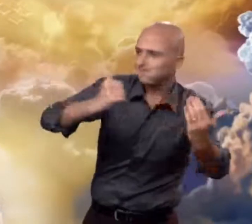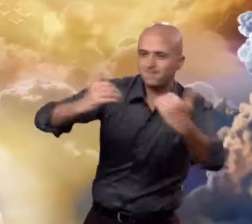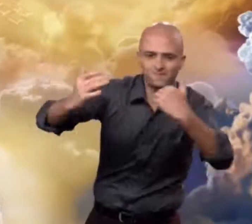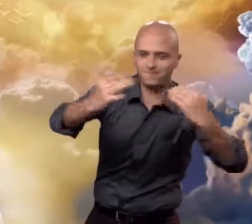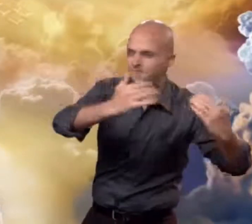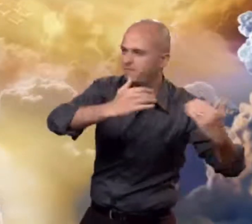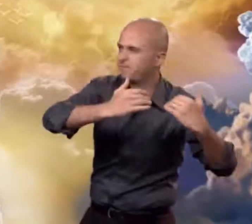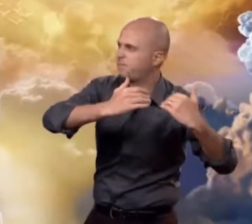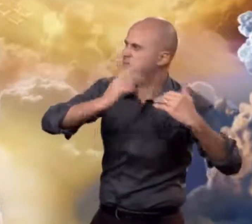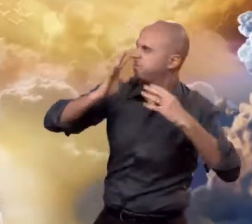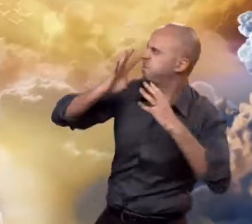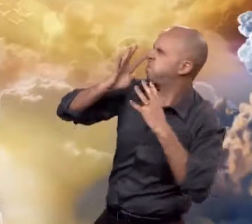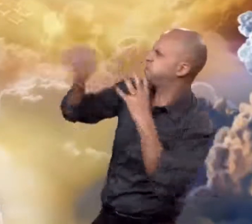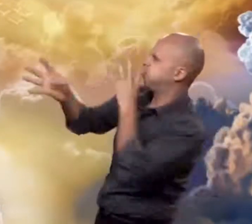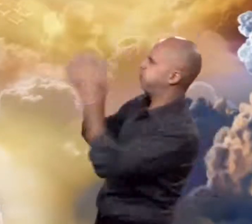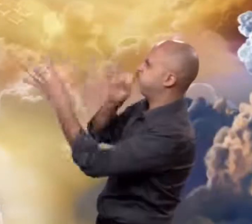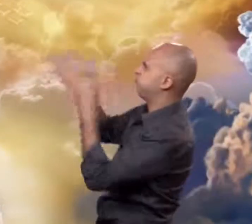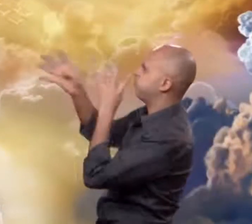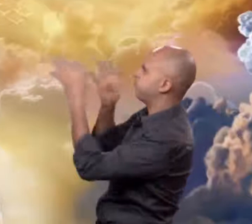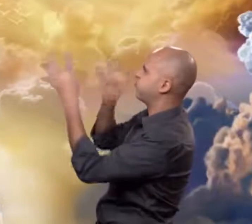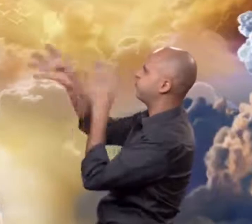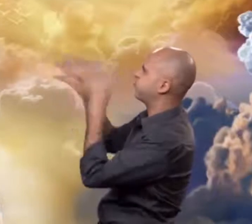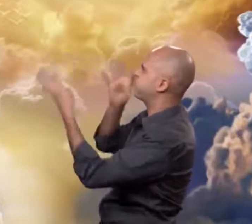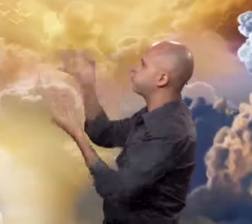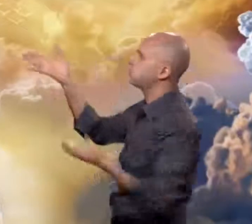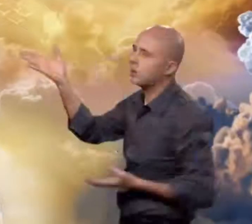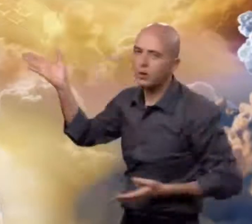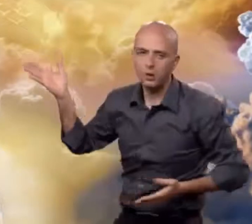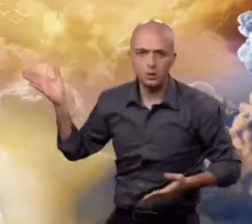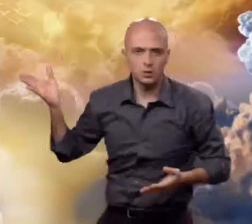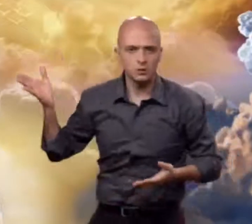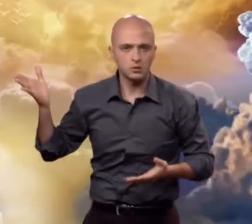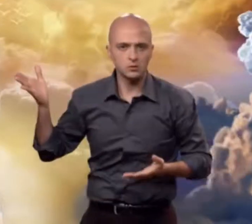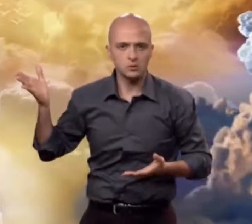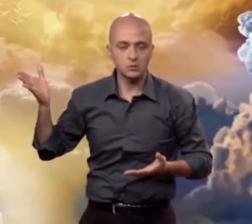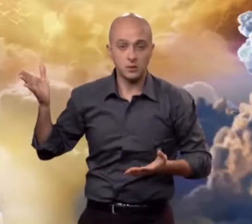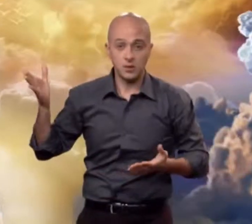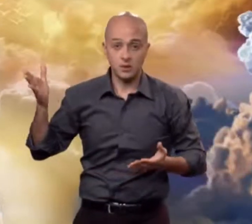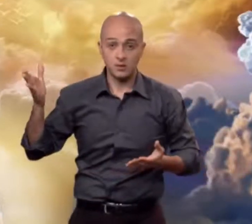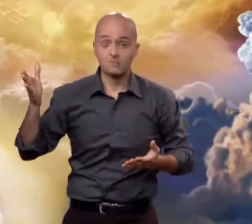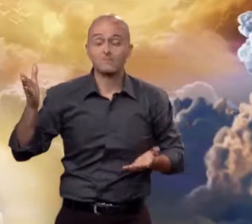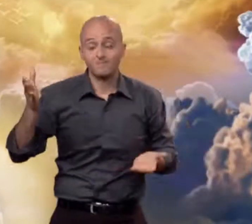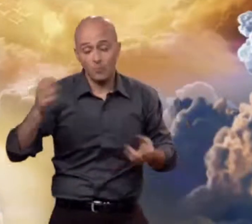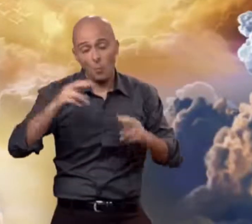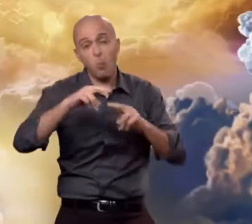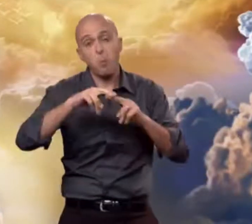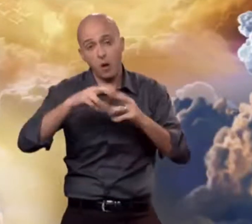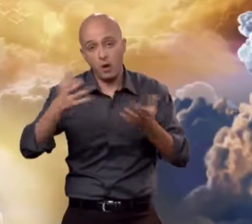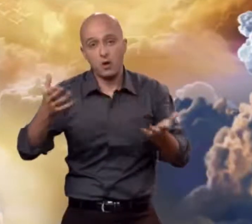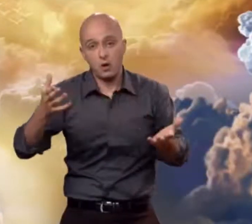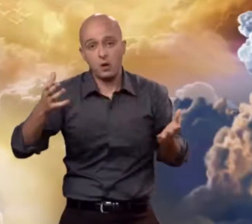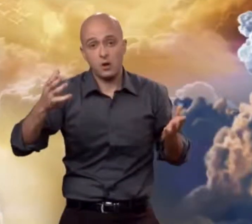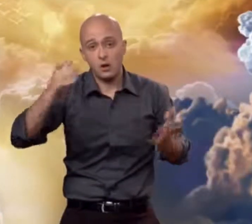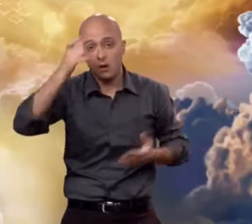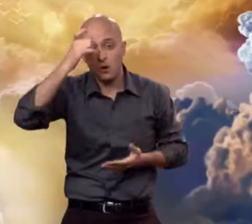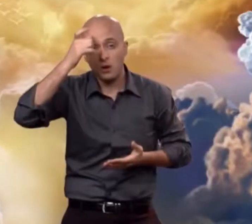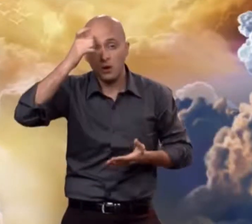fosse ele a causa do problema. Assim como no céu, Satanás representou de maneira distorcida o caráter de